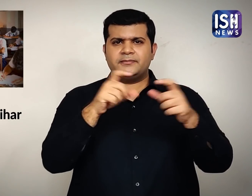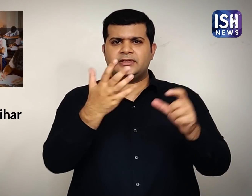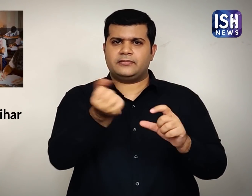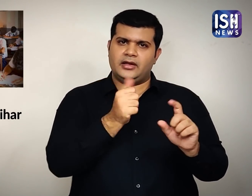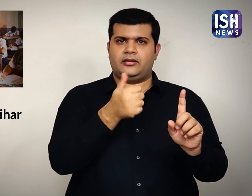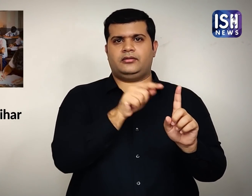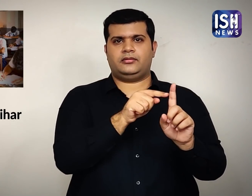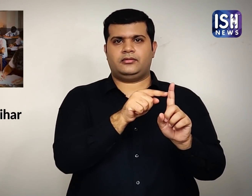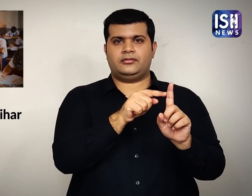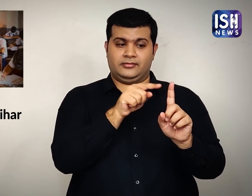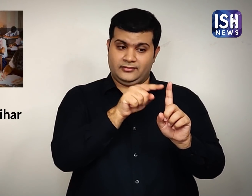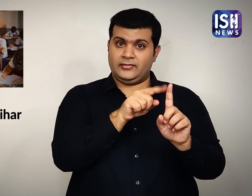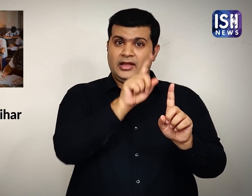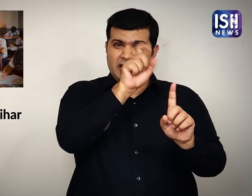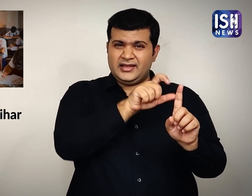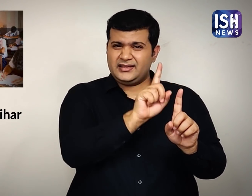1.500 रुपे प्रदान किये जाते है